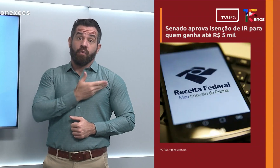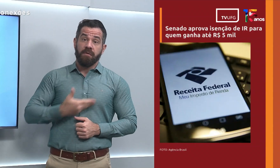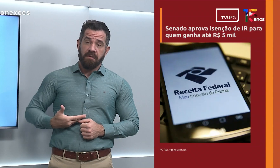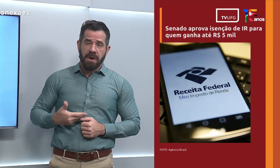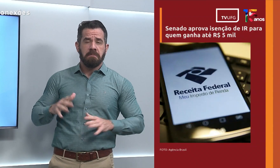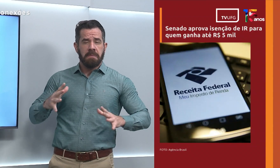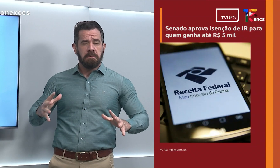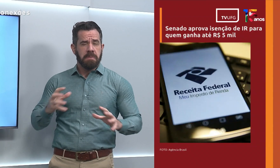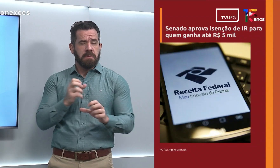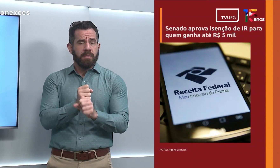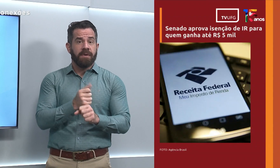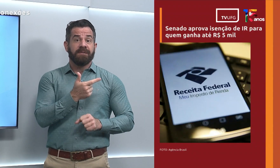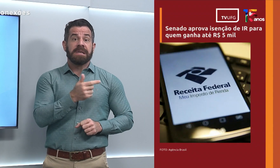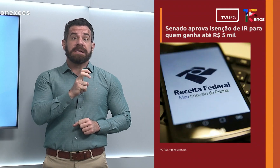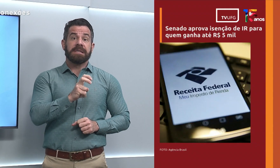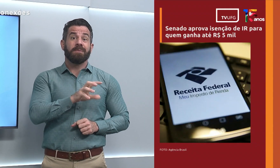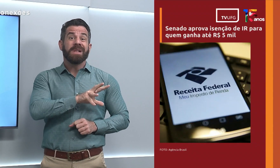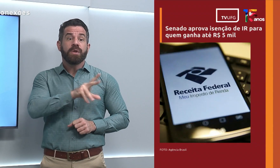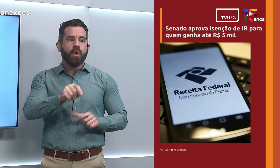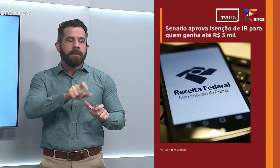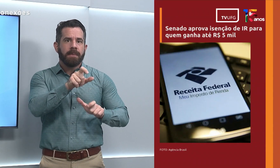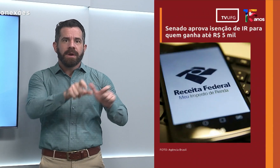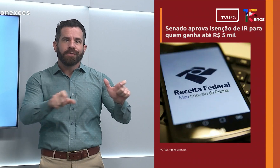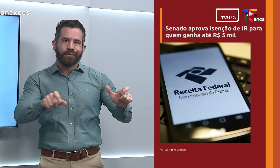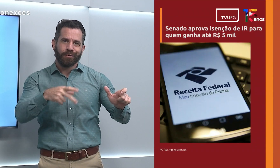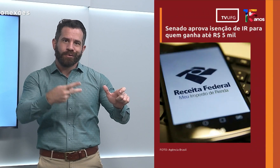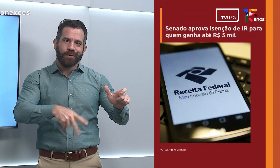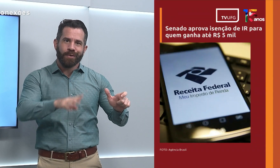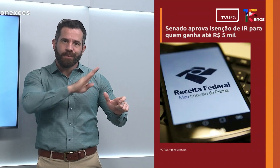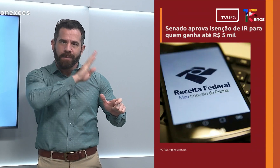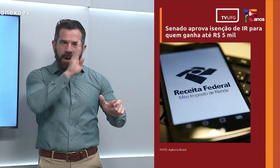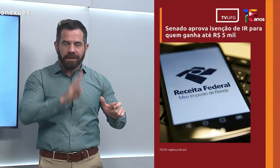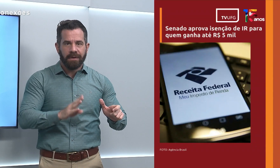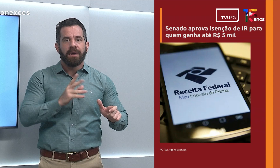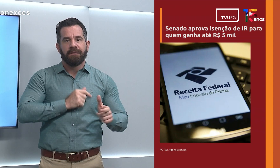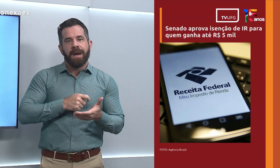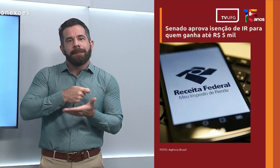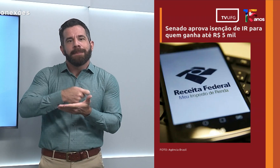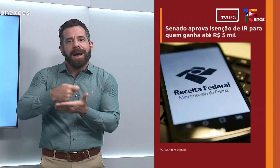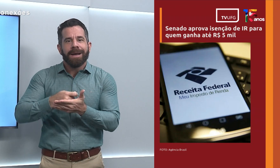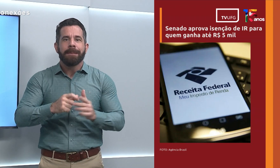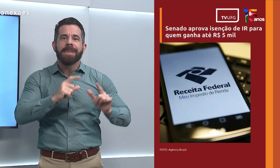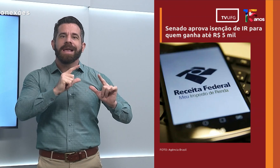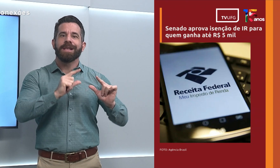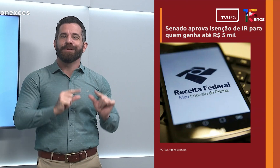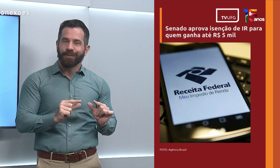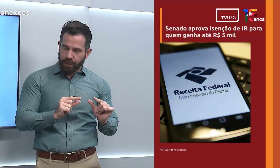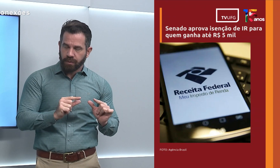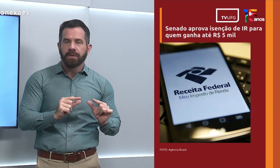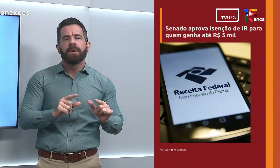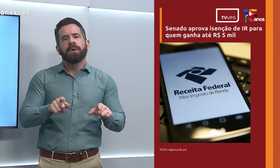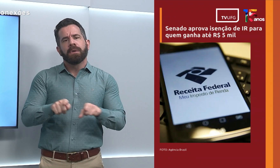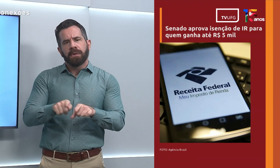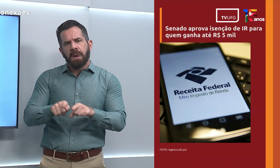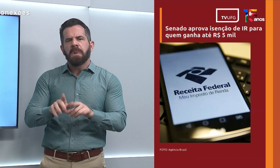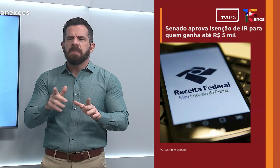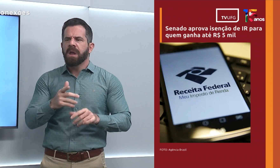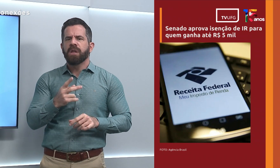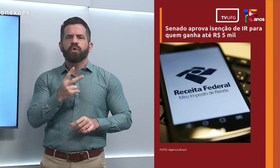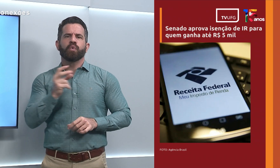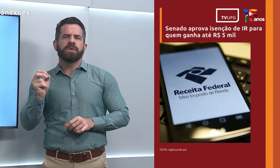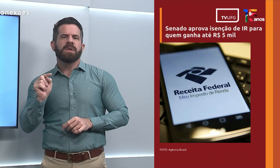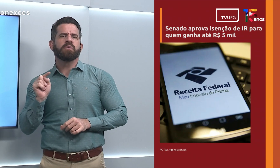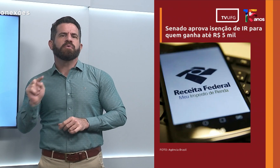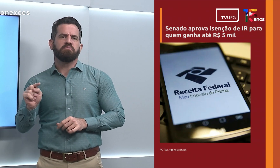de 25 milhões de brasileiros vão pagar menos impostos, enquanto outros 200